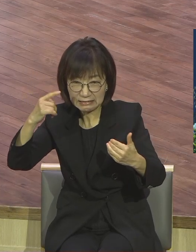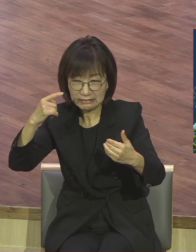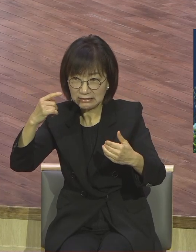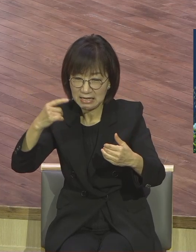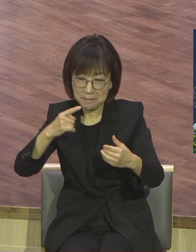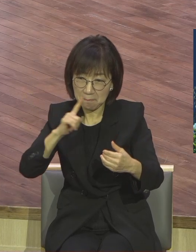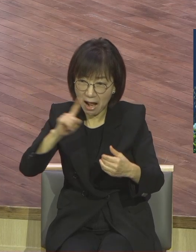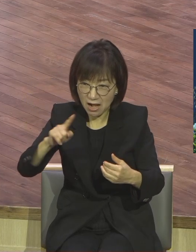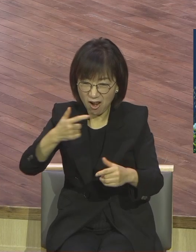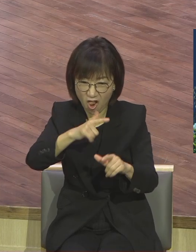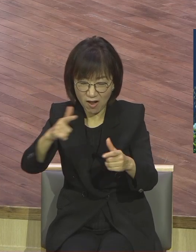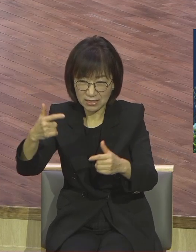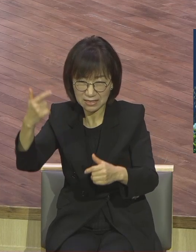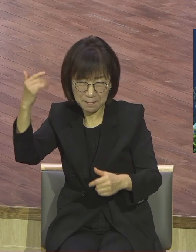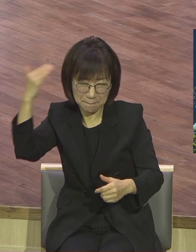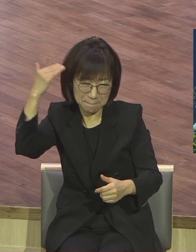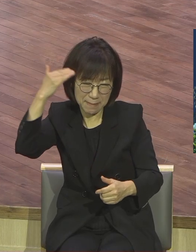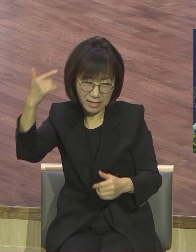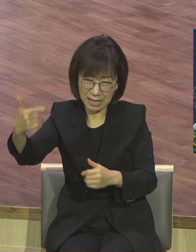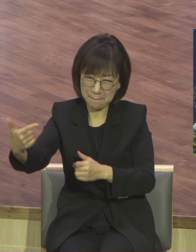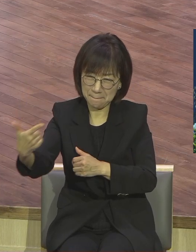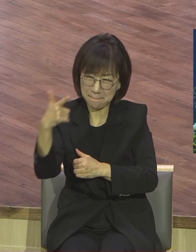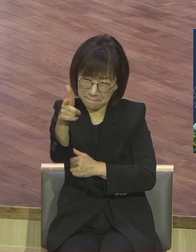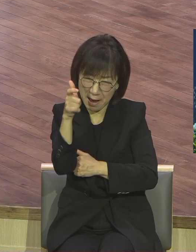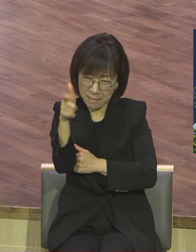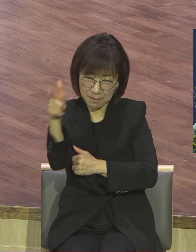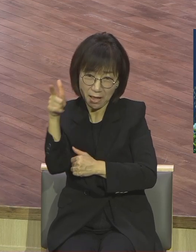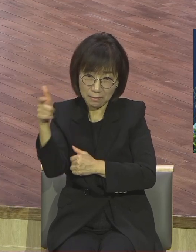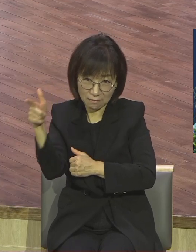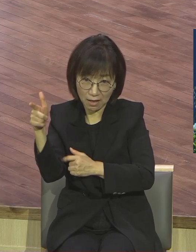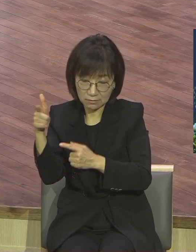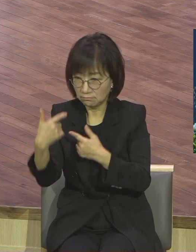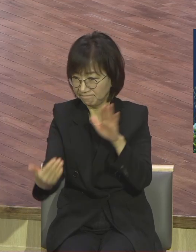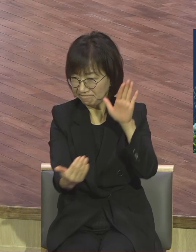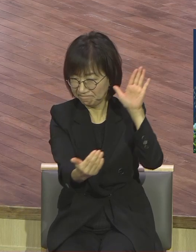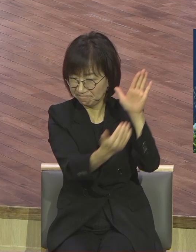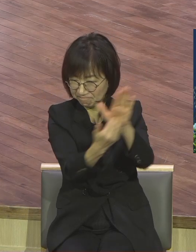막아내겠다라는 의미로 사용했다 그래요.